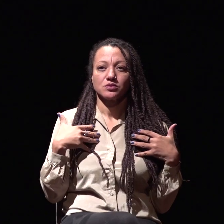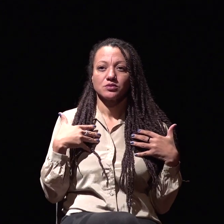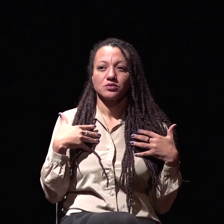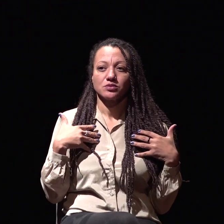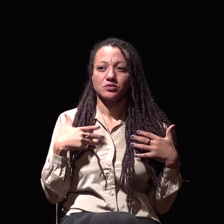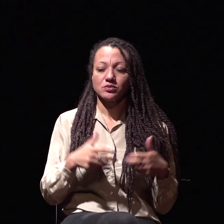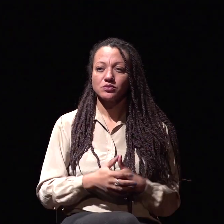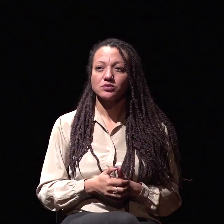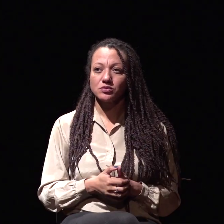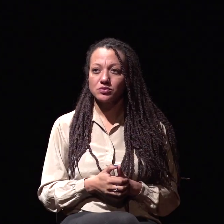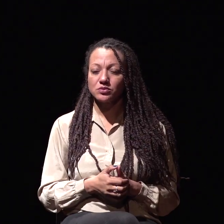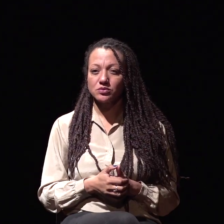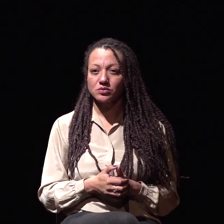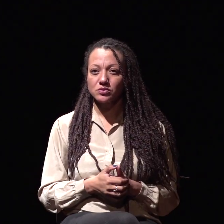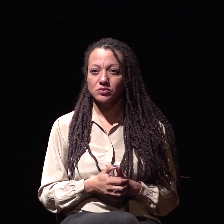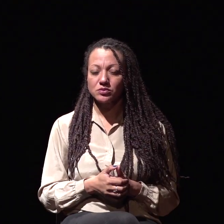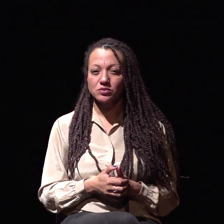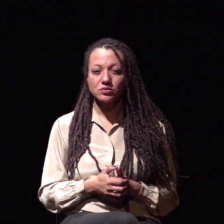Congresso.